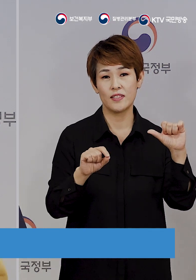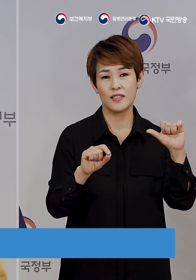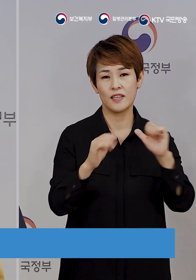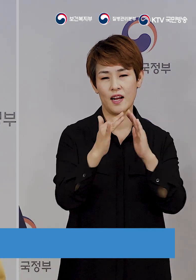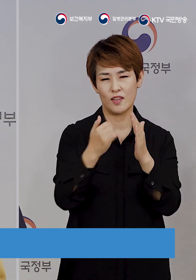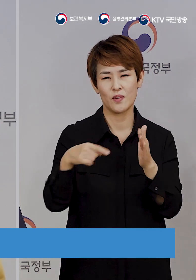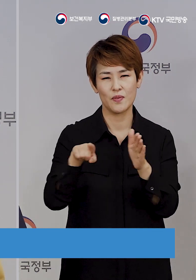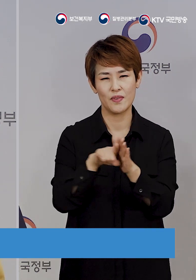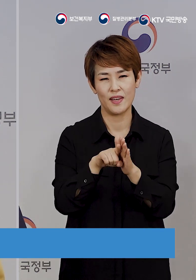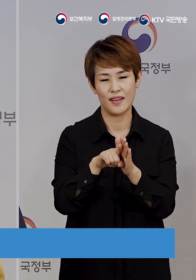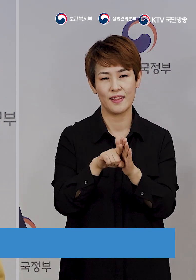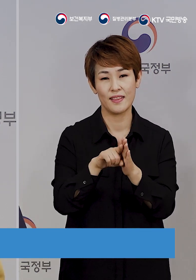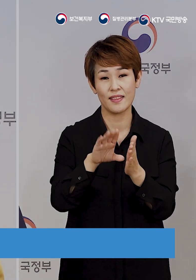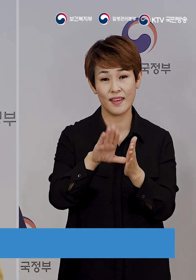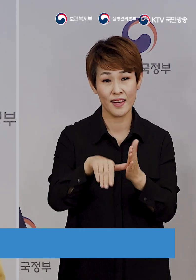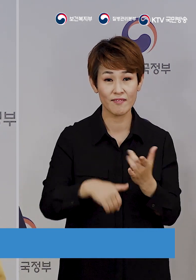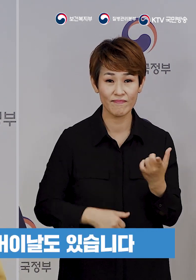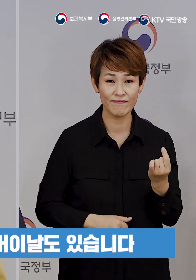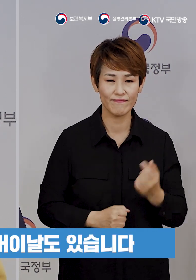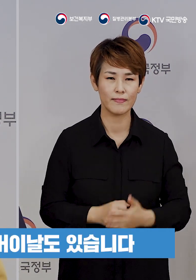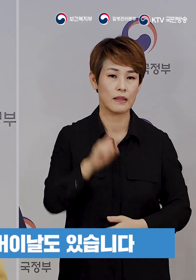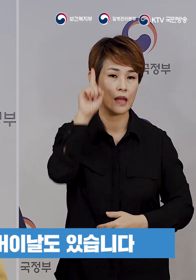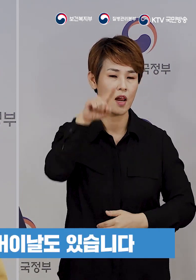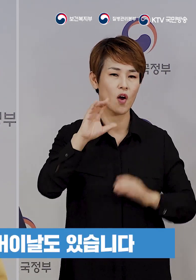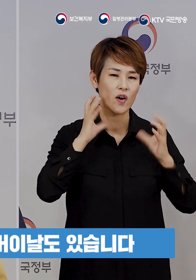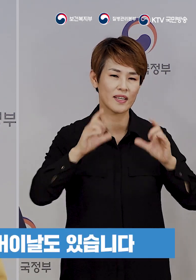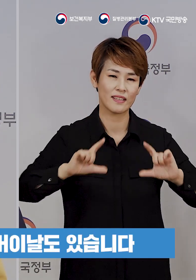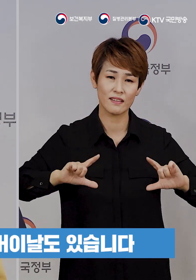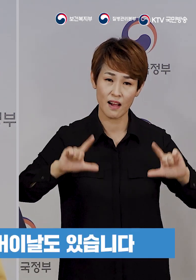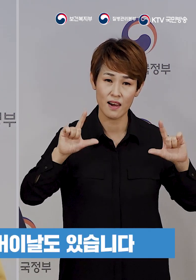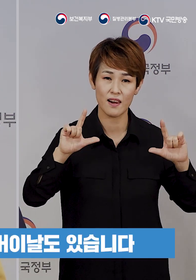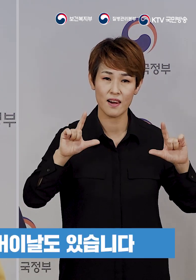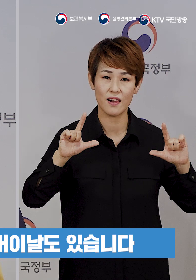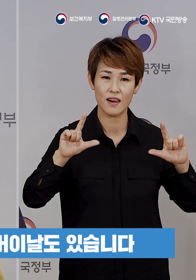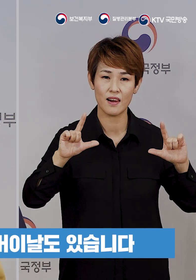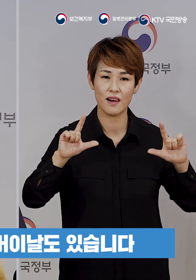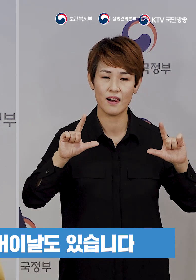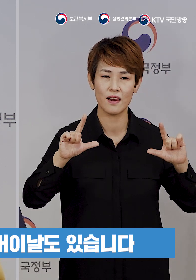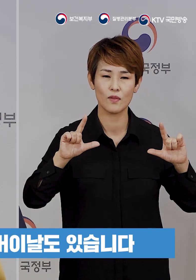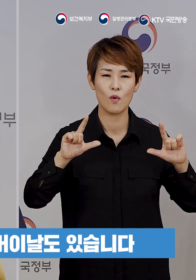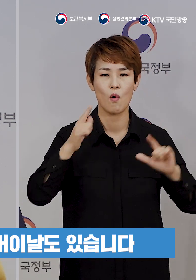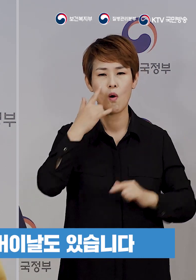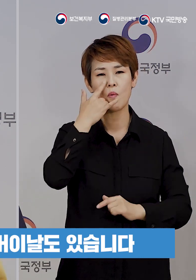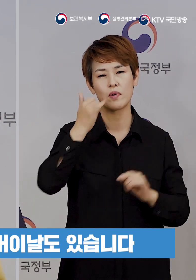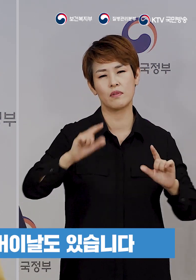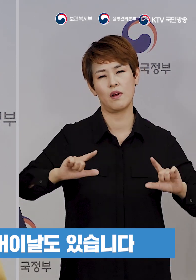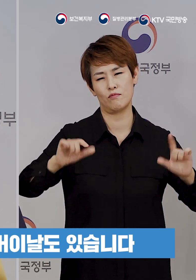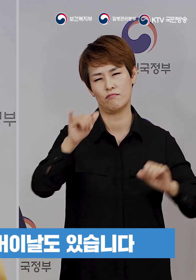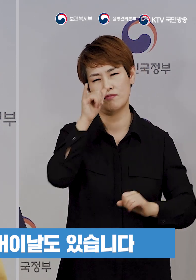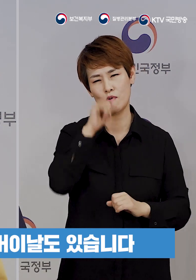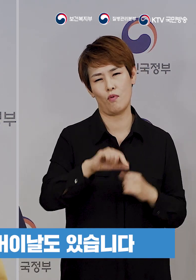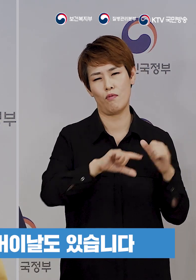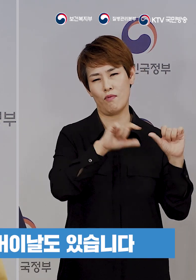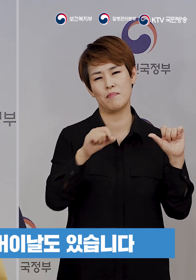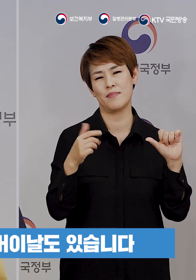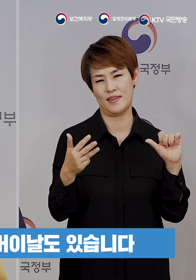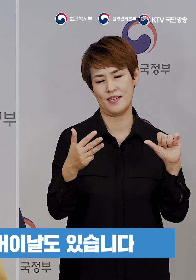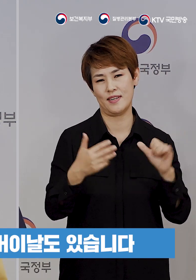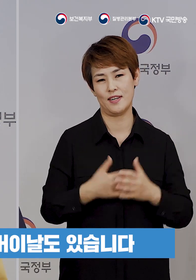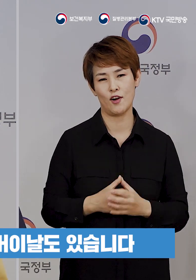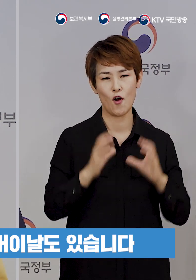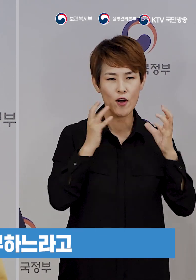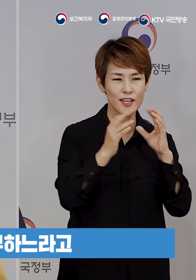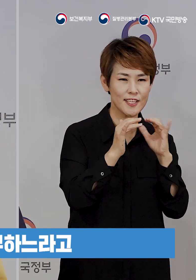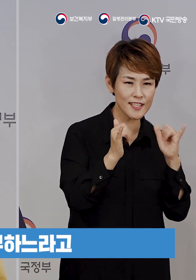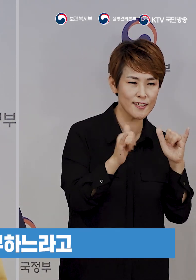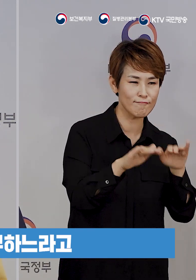5월은 가정의 달입니다. 내일은 어린이날이고 또 이번 주에는 어버이날도 있습니다.